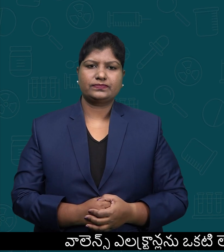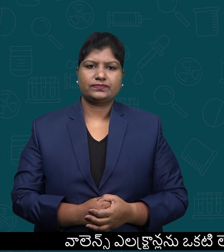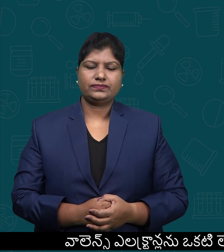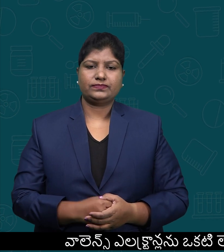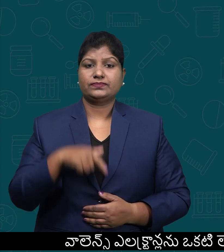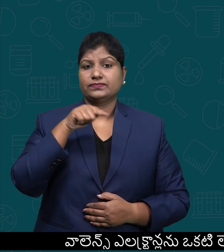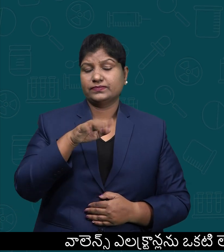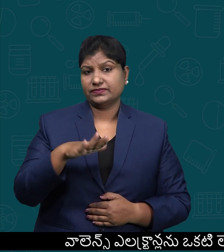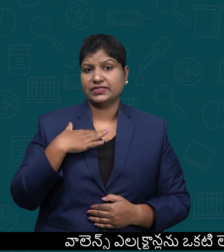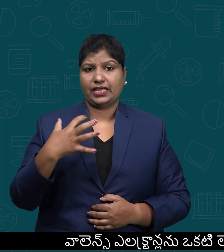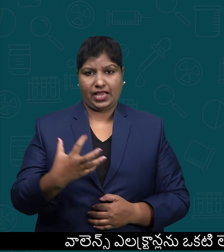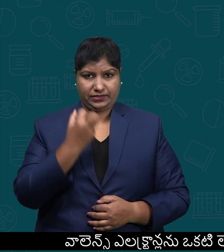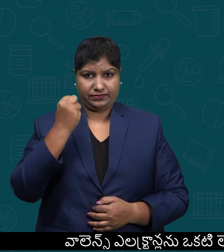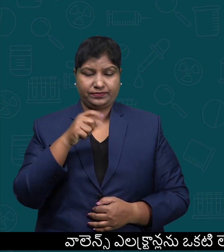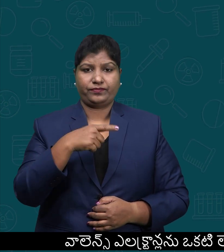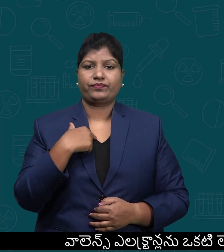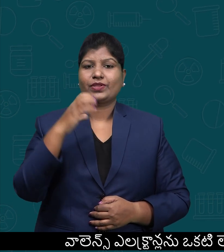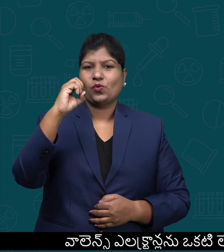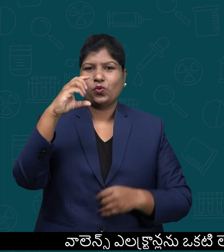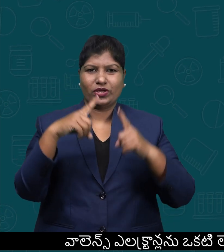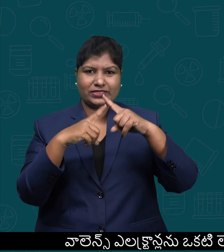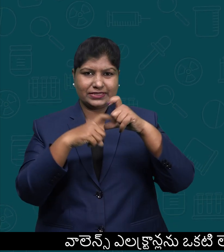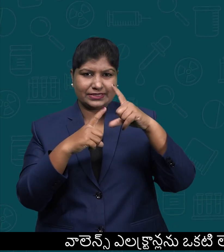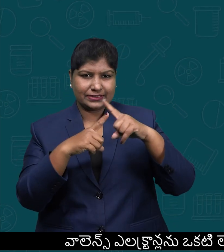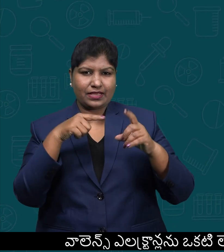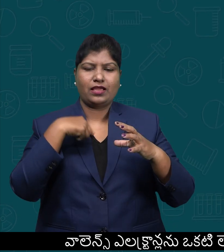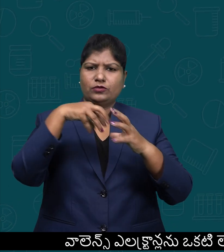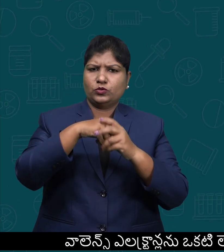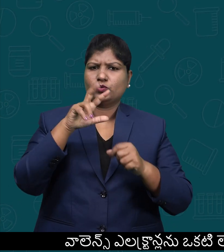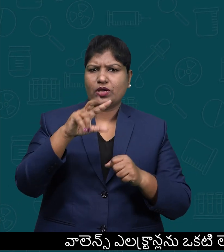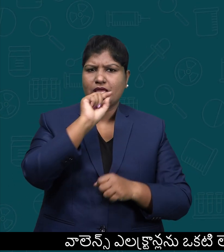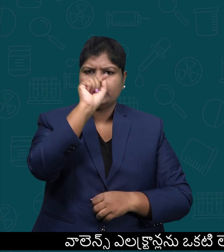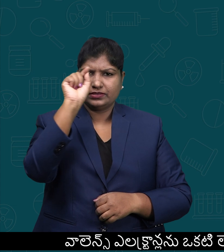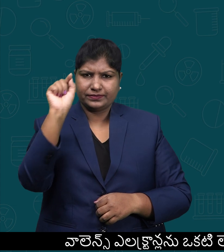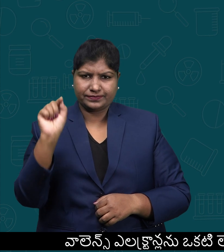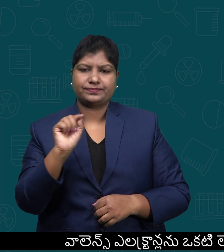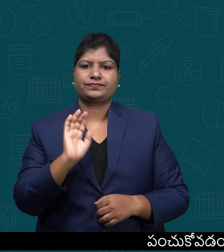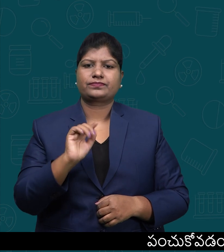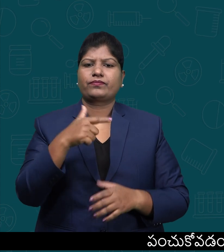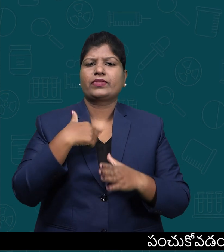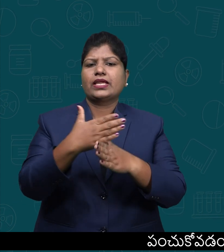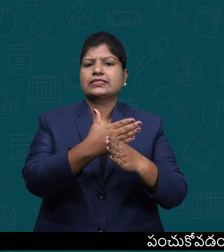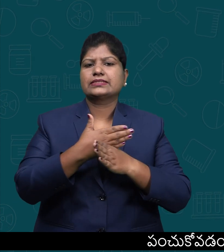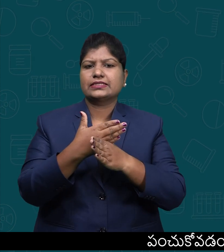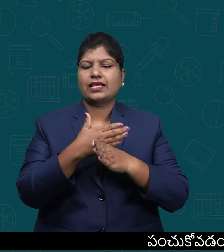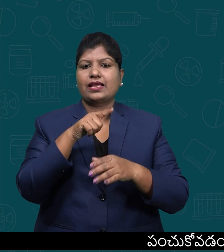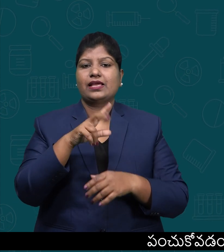వ్యాలెన్స్ ఎలక్ట్రాన్లను ఒకటి లేదా అంతకంటే ఎక్కువ పరమాణువులతో పంచుకోవడం ద్వారా వారు